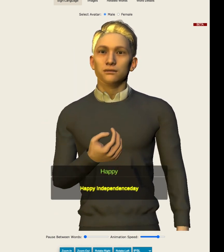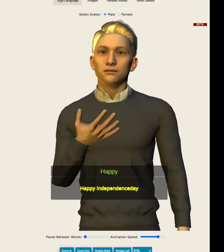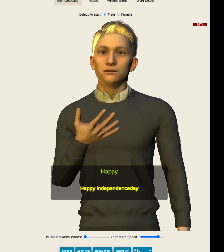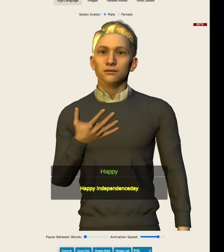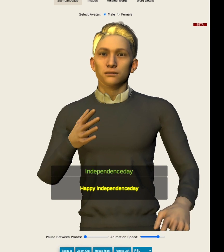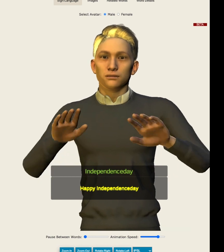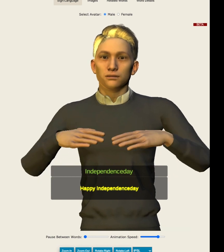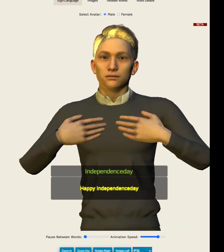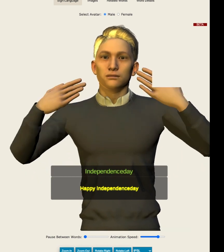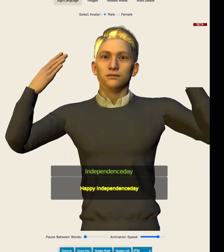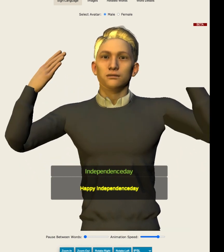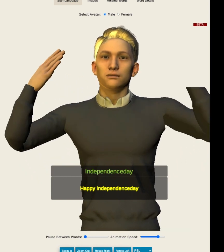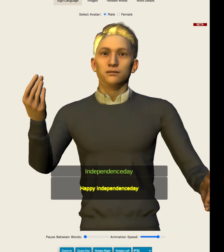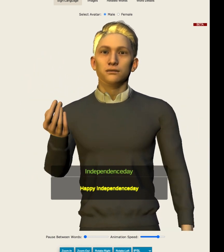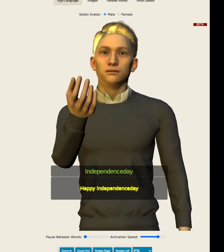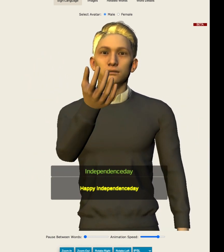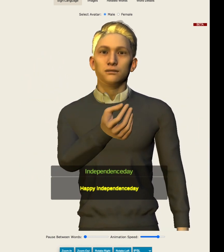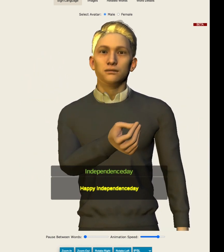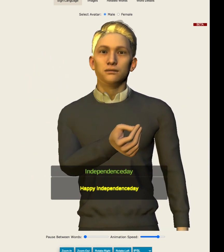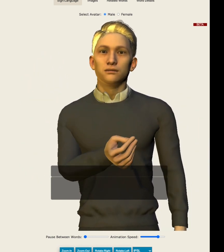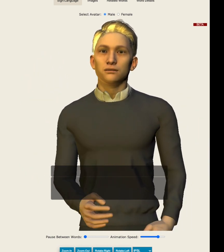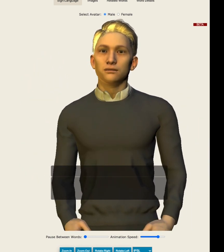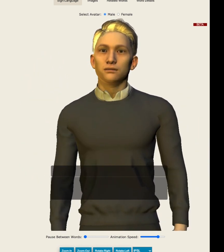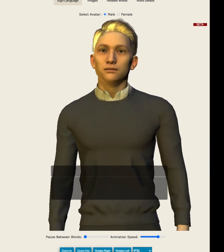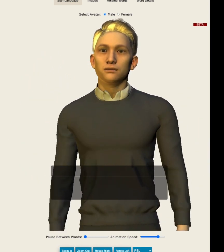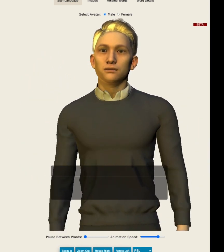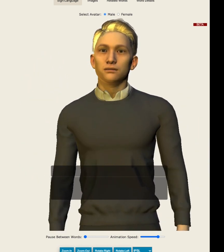موسیقا موسیقا